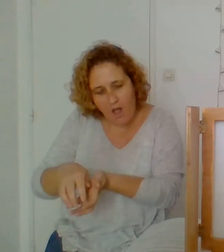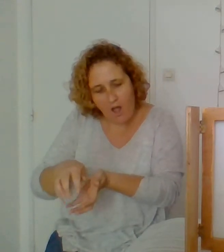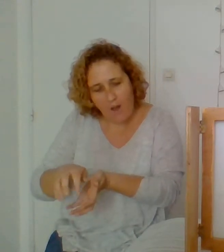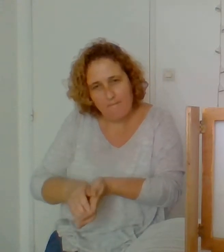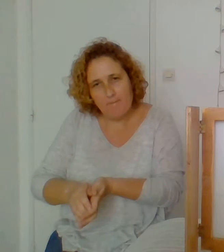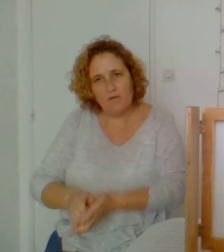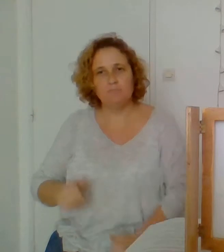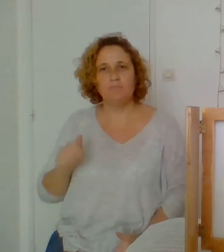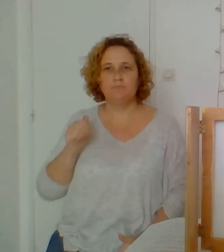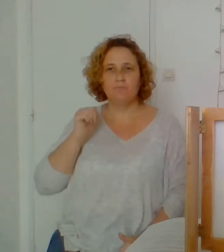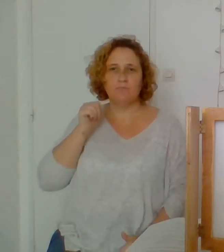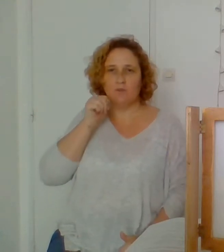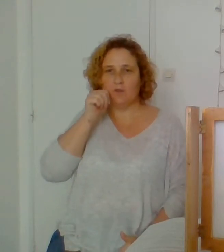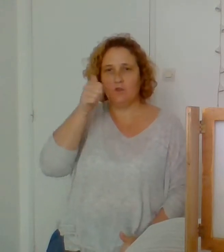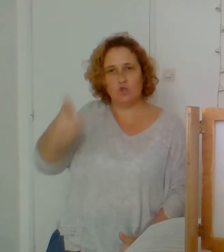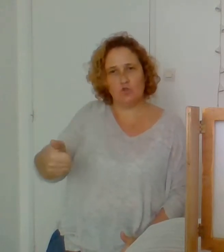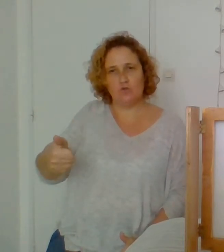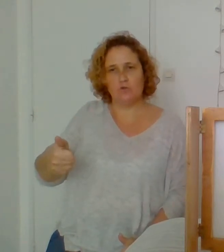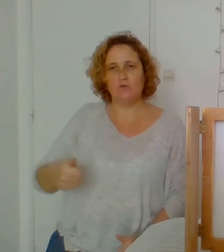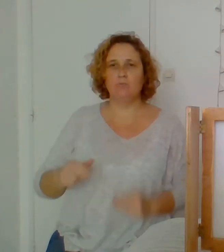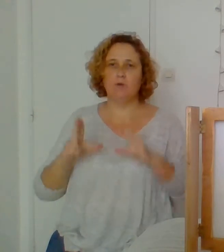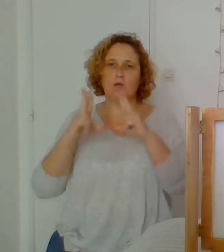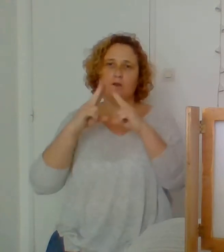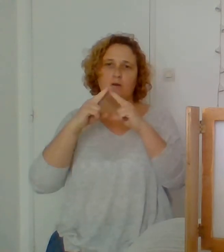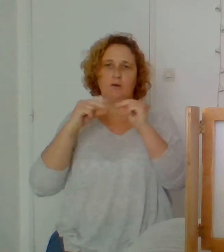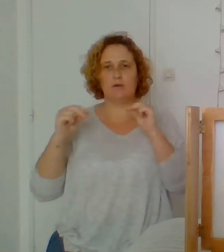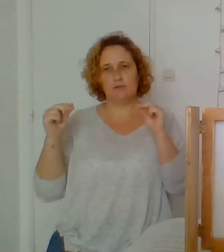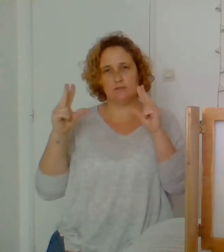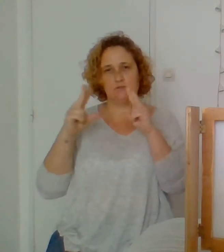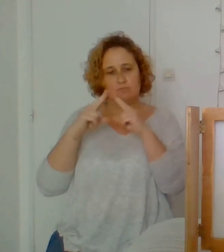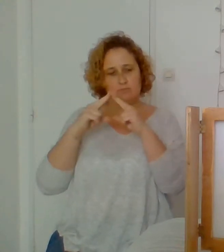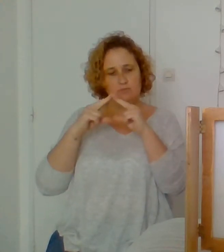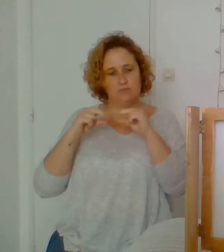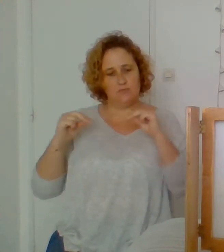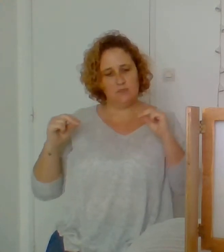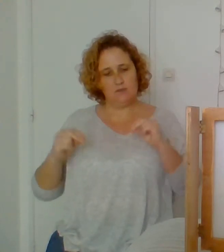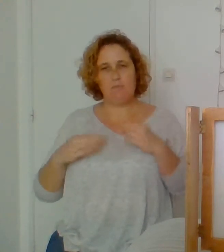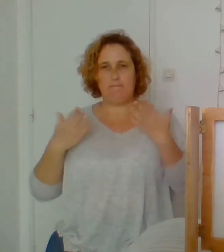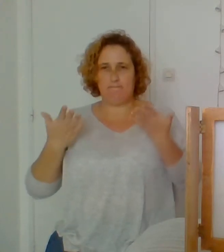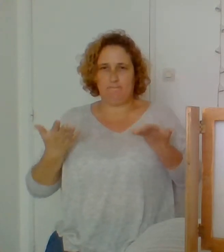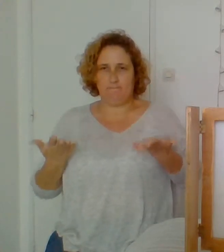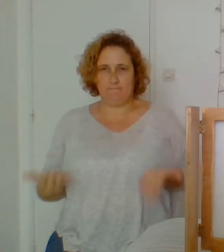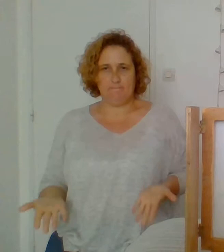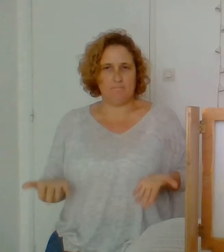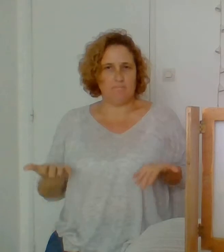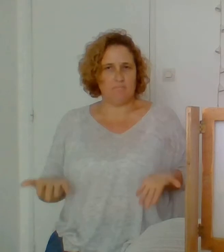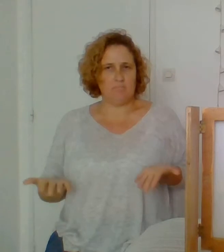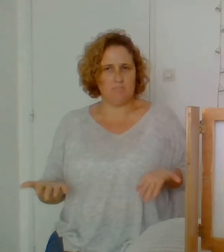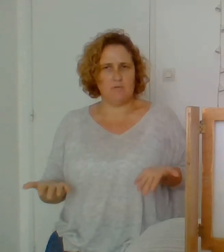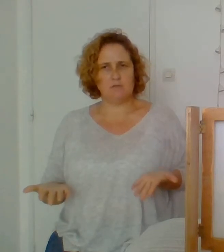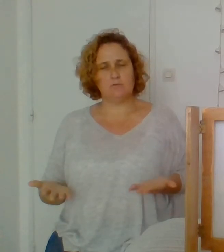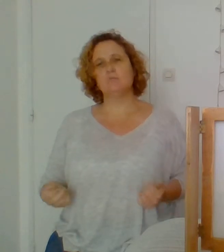je vous l'expliquerai demain